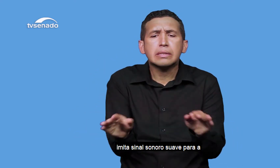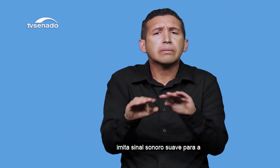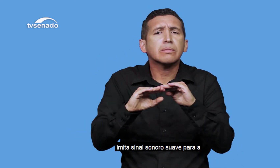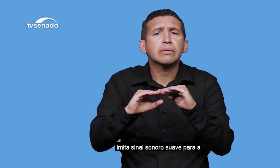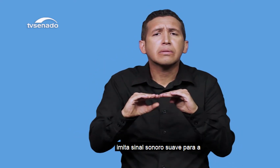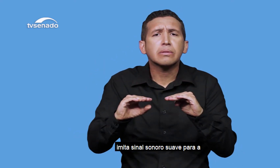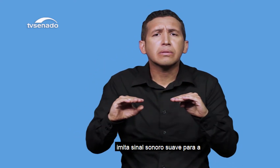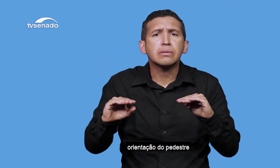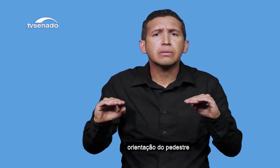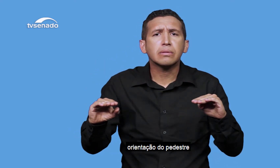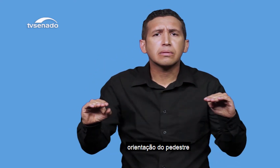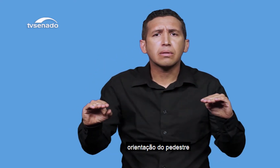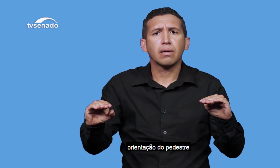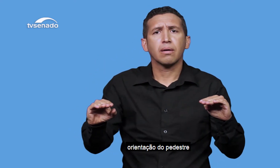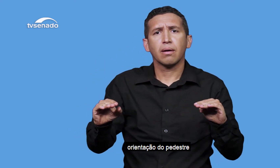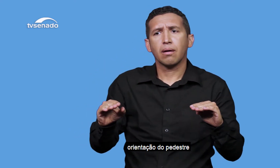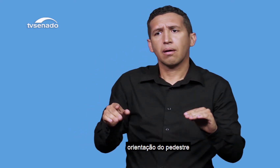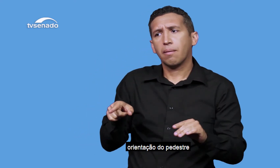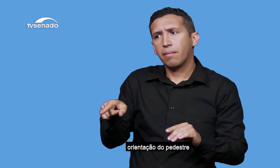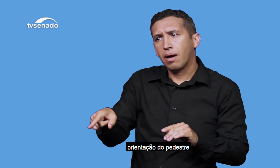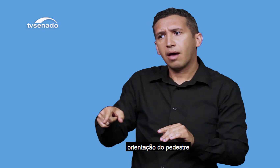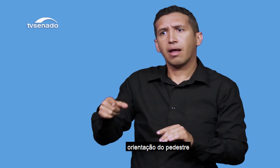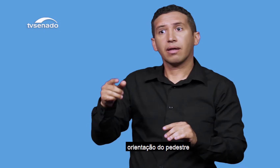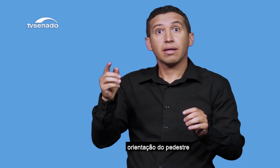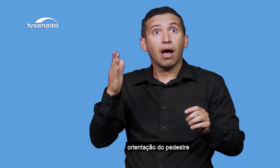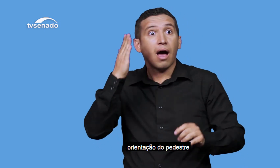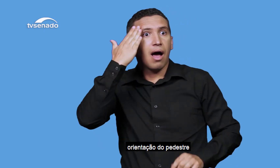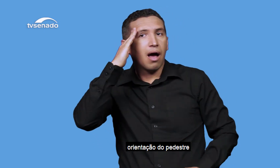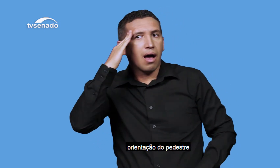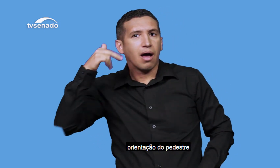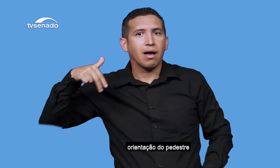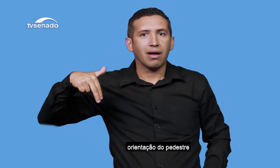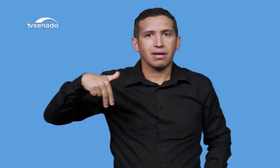suave para a orientação do pedestre